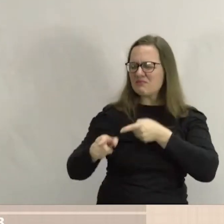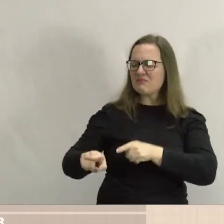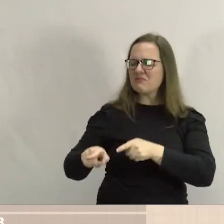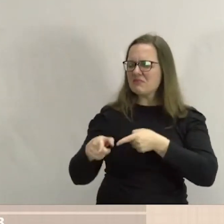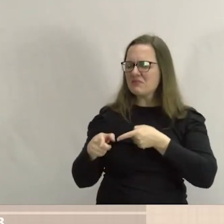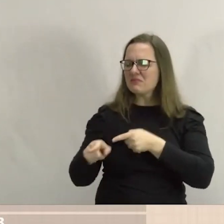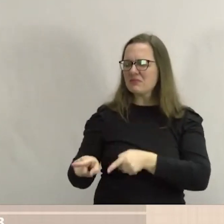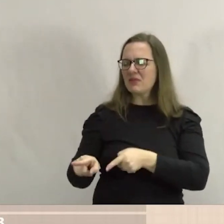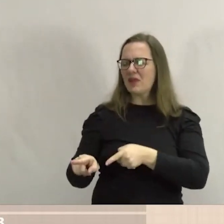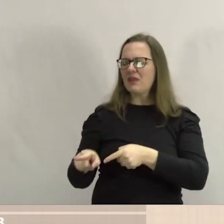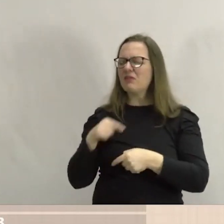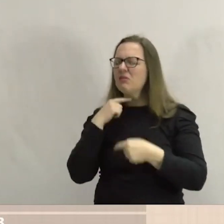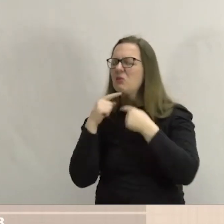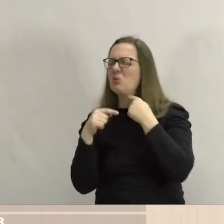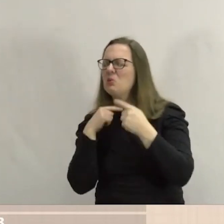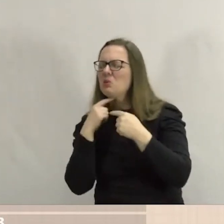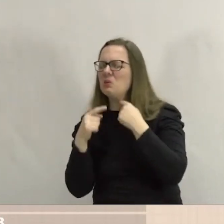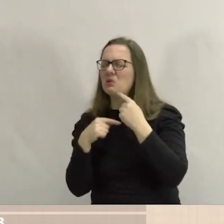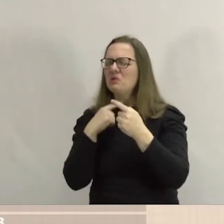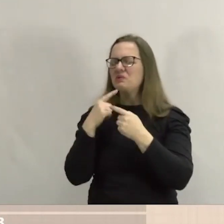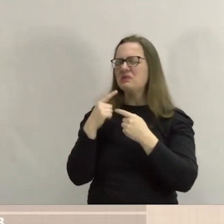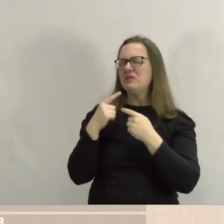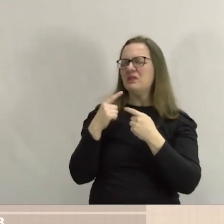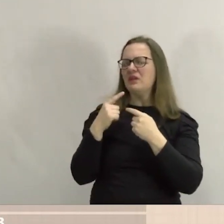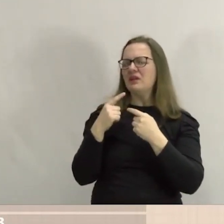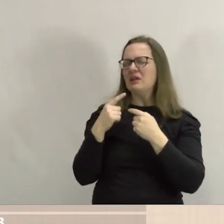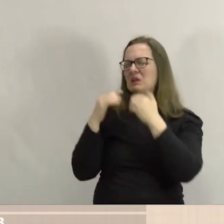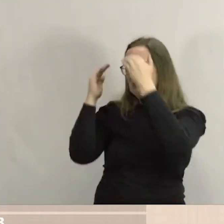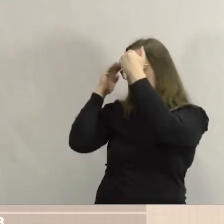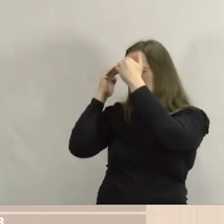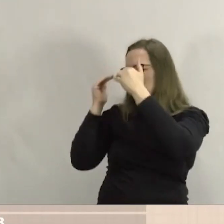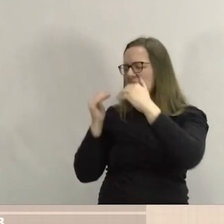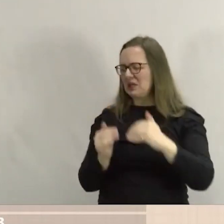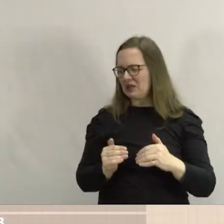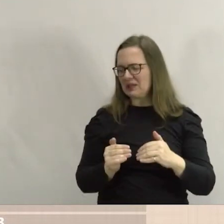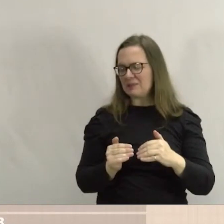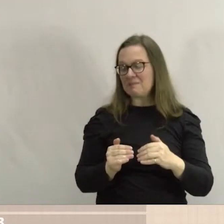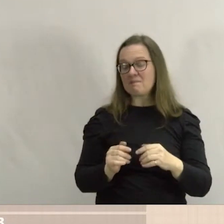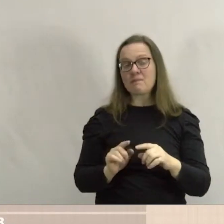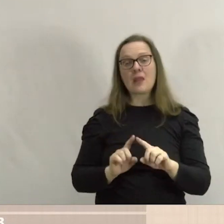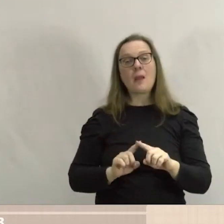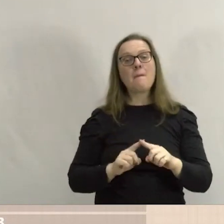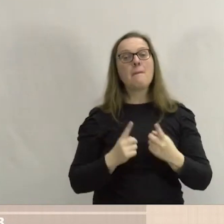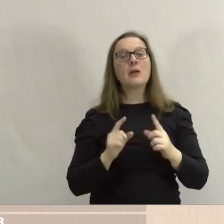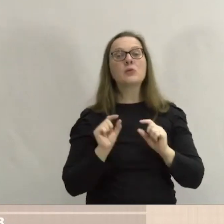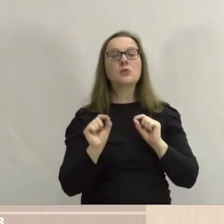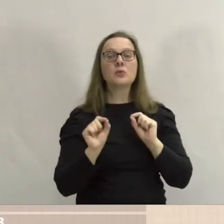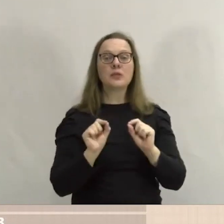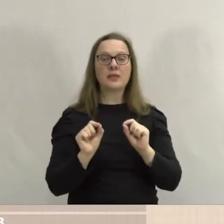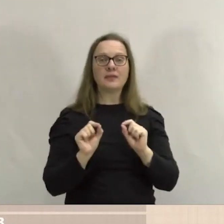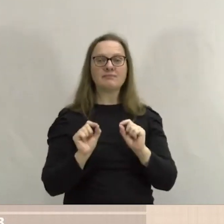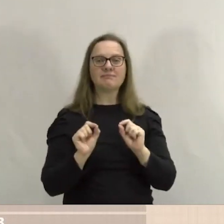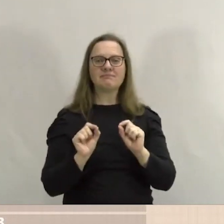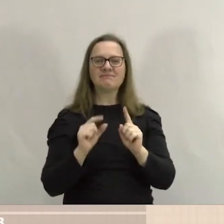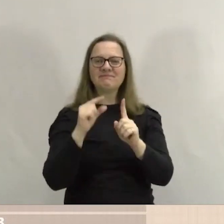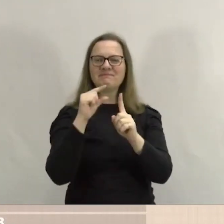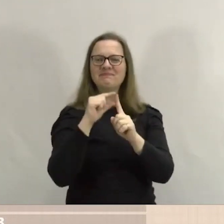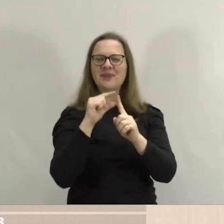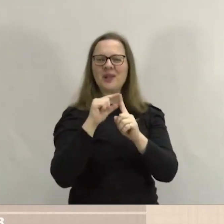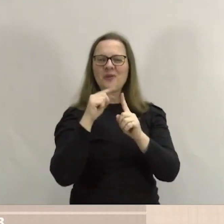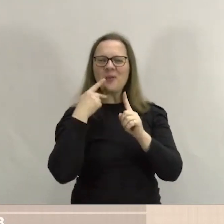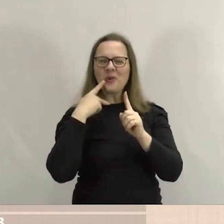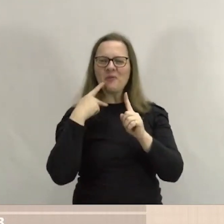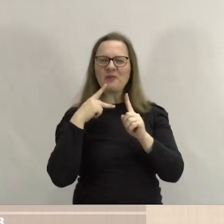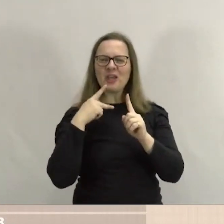que nenhum cristão duvidaria da palavra de Deus, da Bíblia, mas a palavra profética ele põe dúvida. Será que vem de